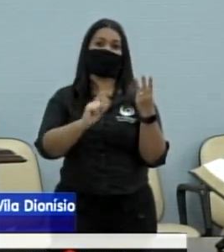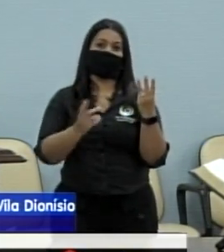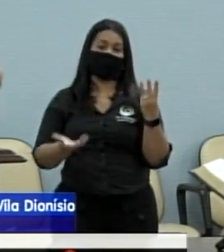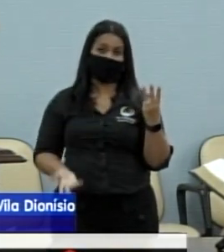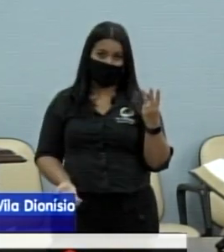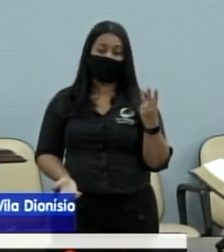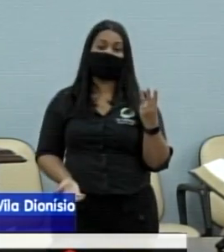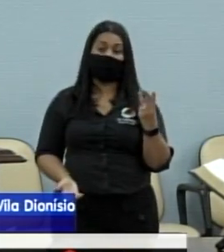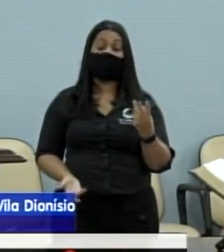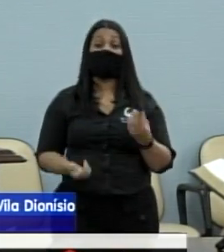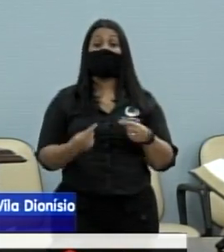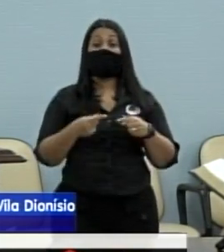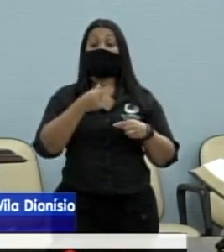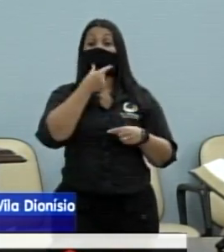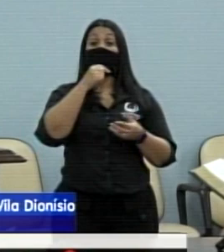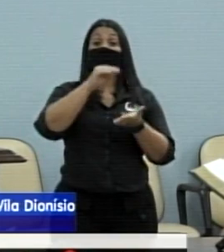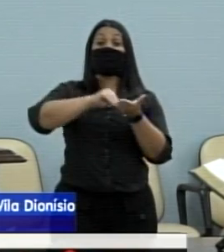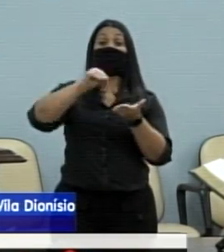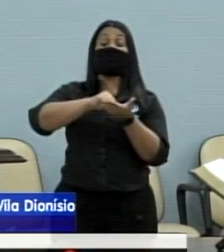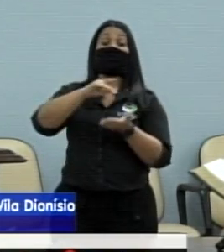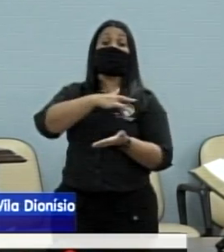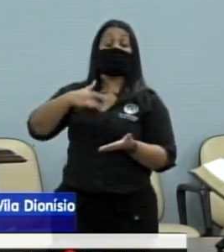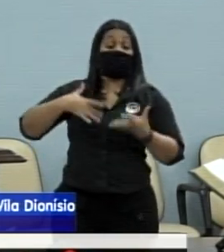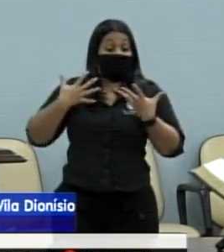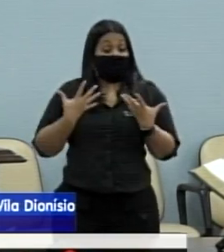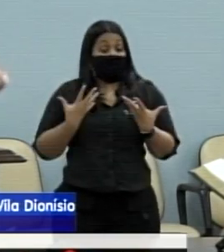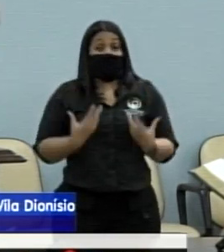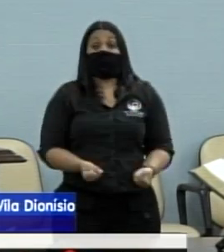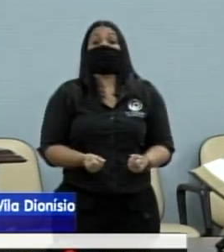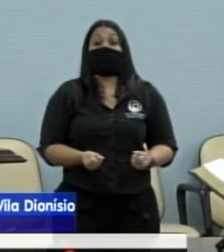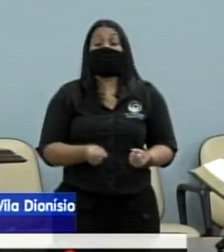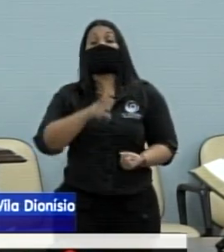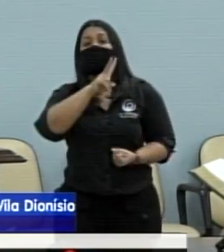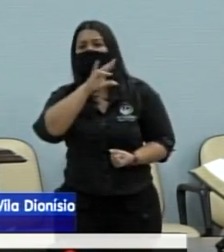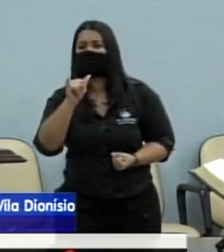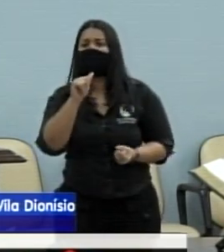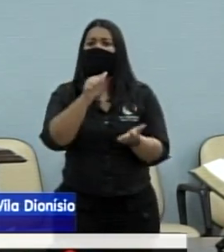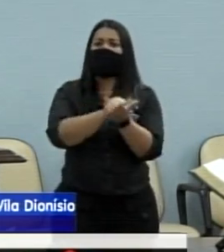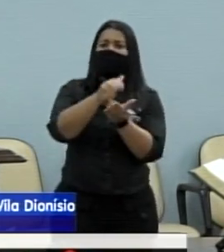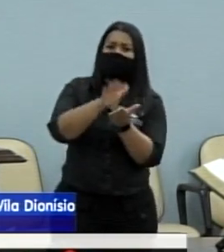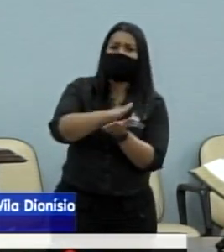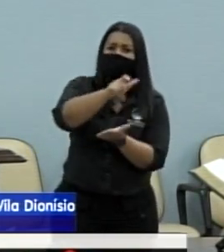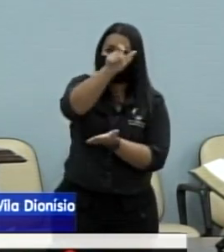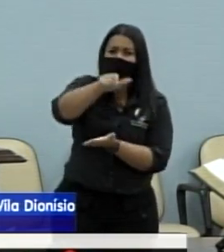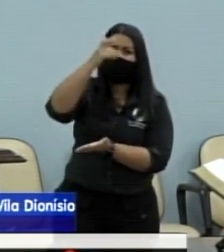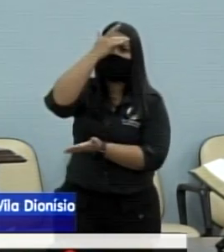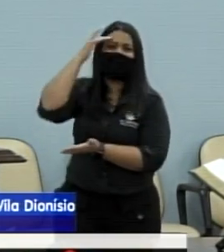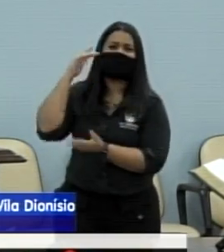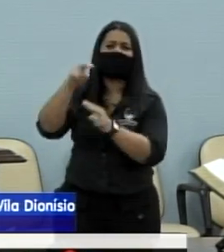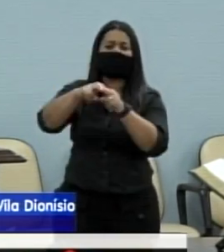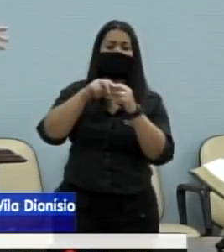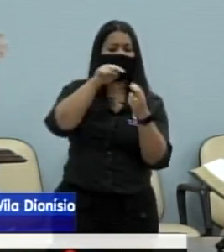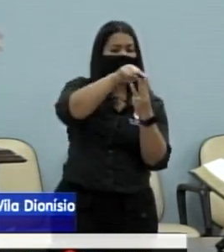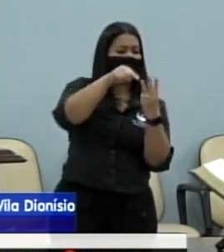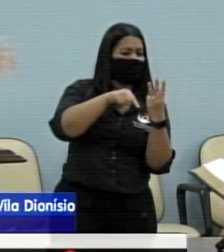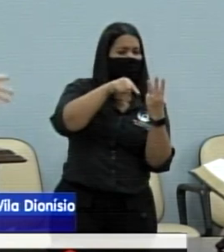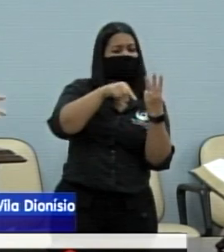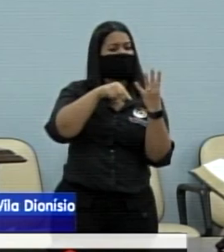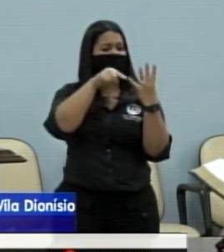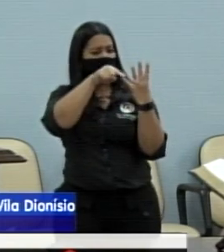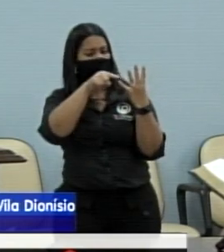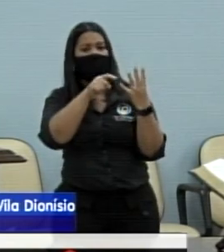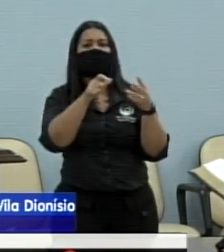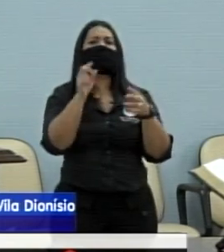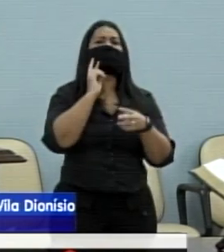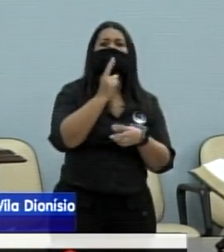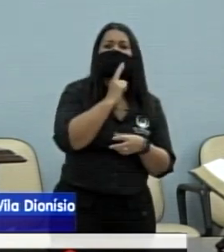poder público? Um secretário da saúde que assume publicamente que vai punir inocentes por conta de 3, 4 bares que não